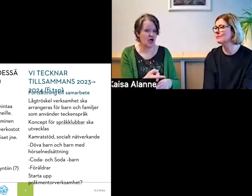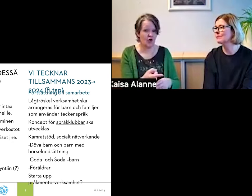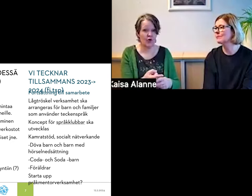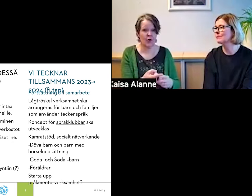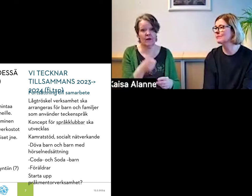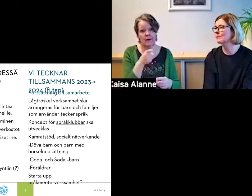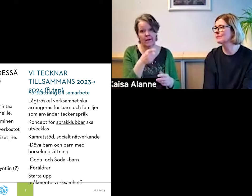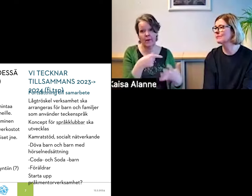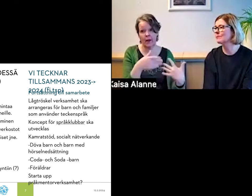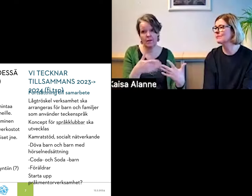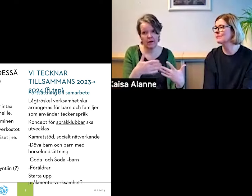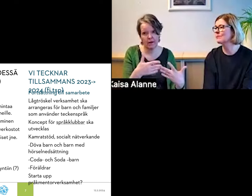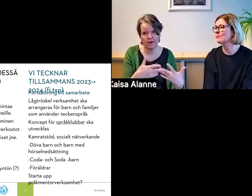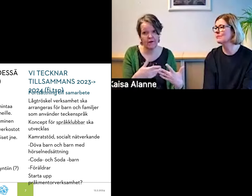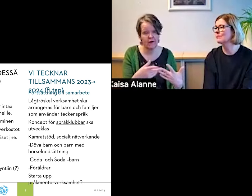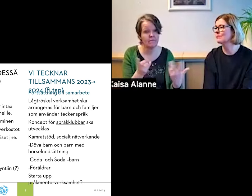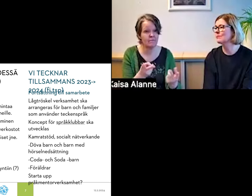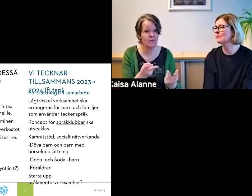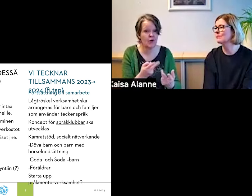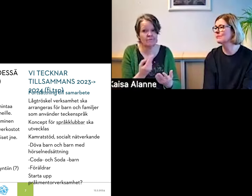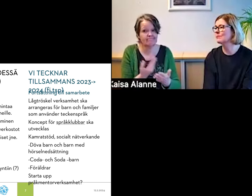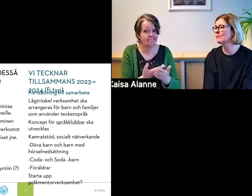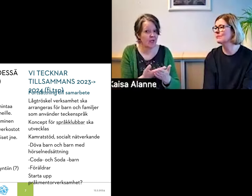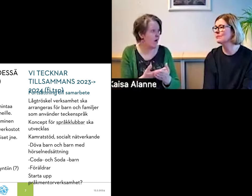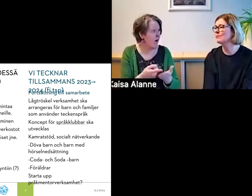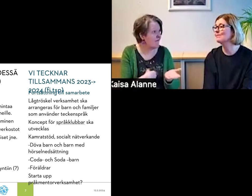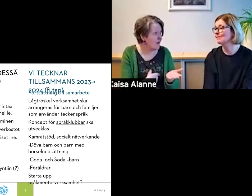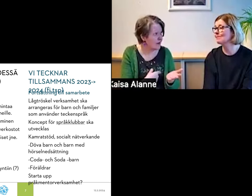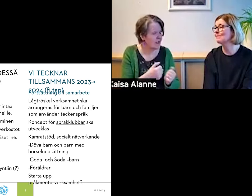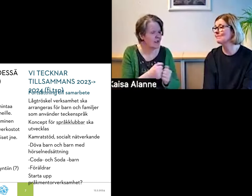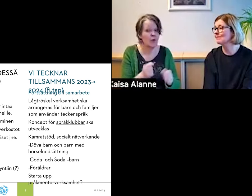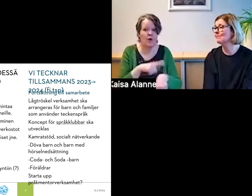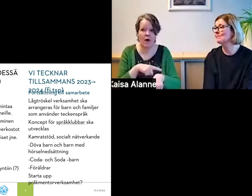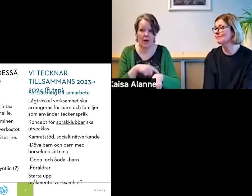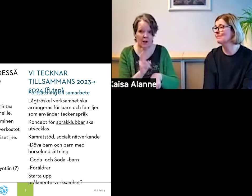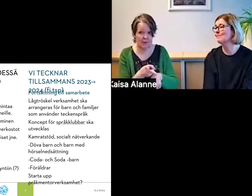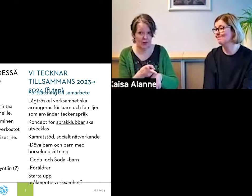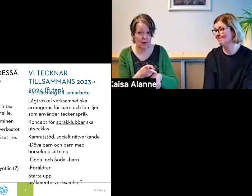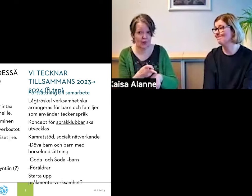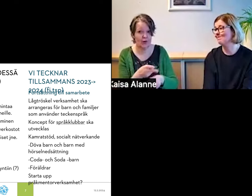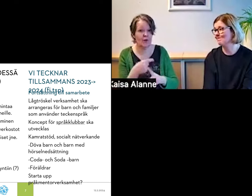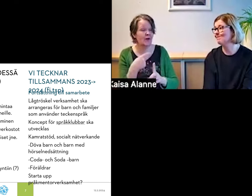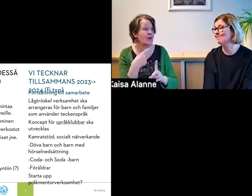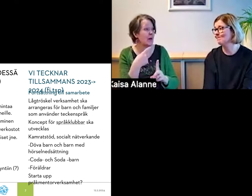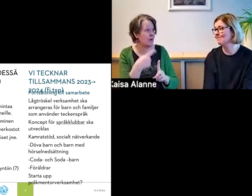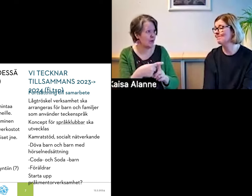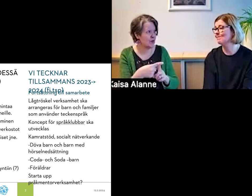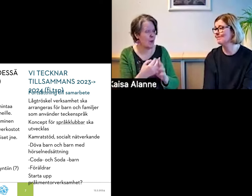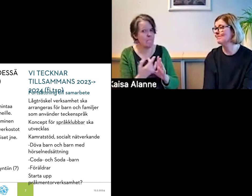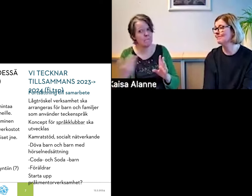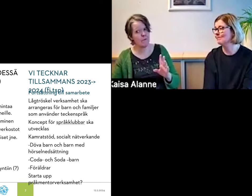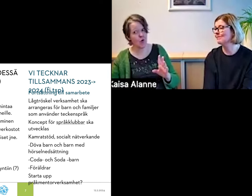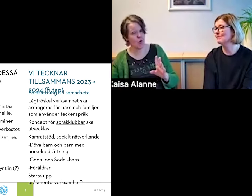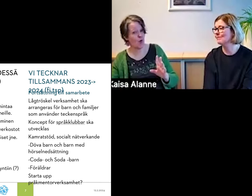Ja kuten Magdalena taas toi esiin, niin Tämä kaikki toiminta vaatii aikaa